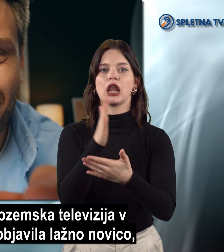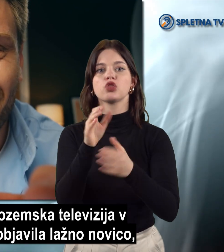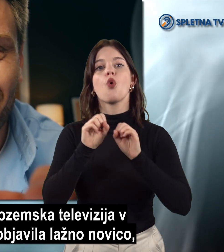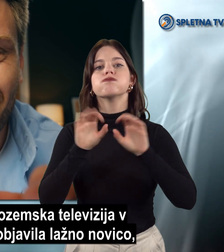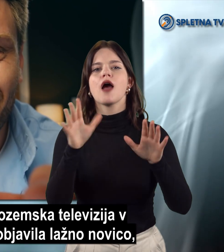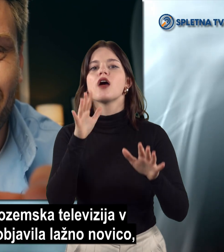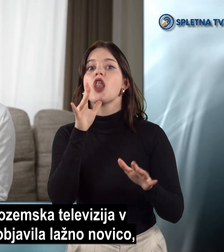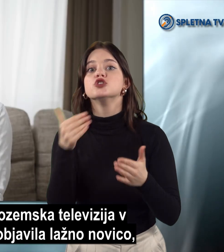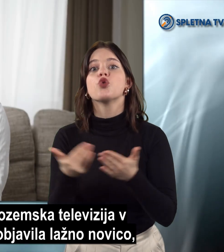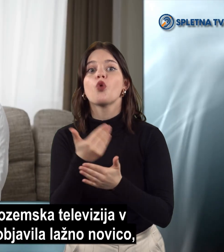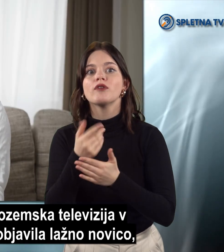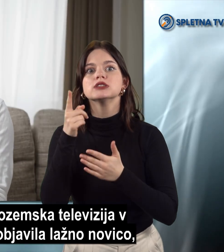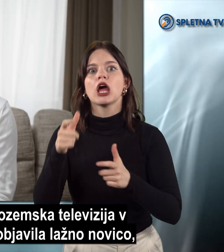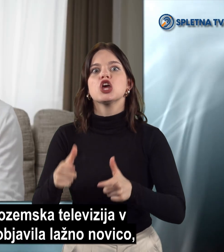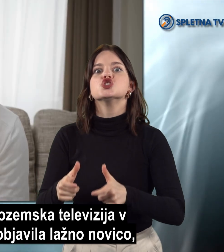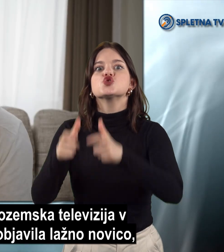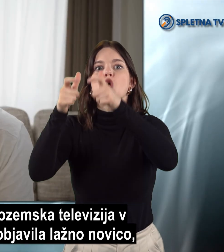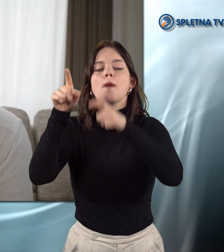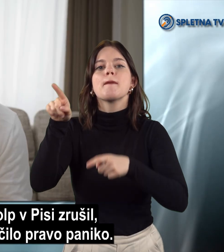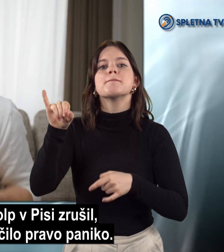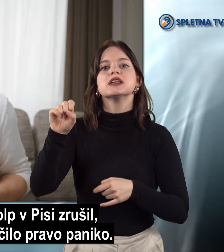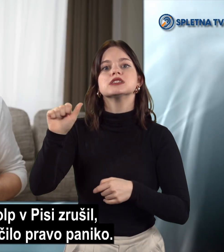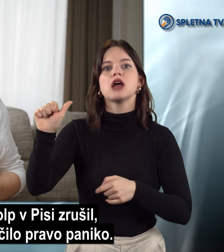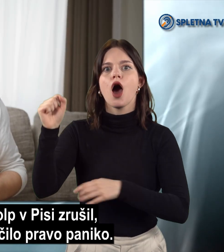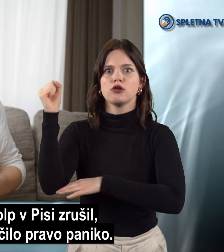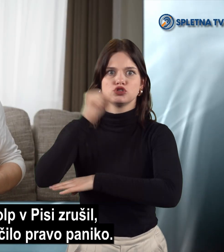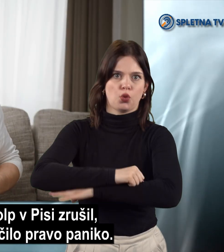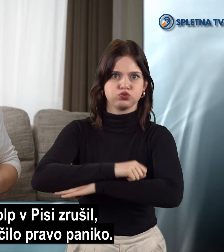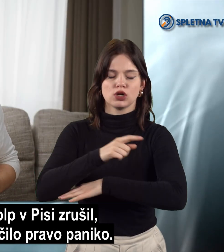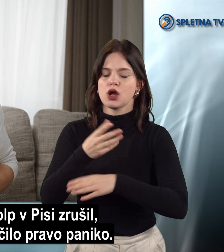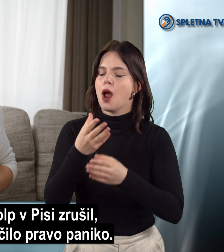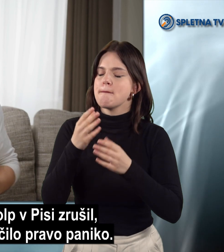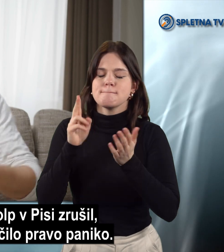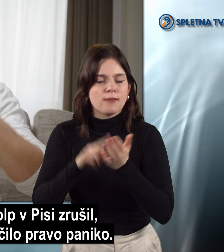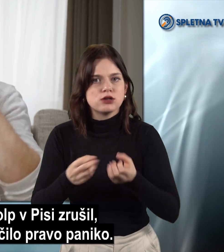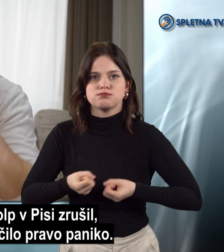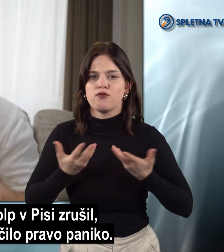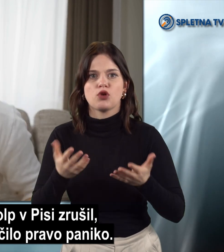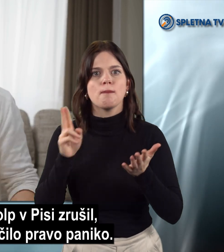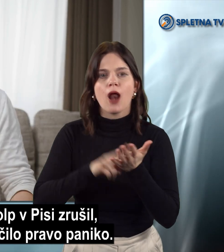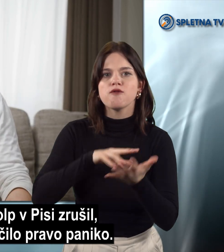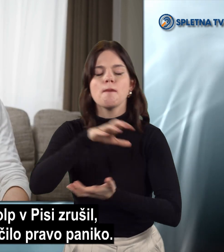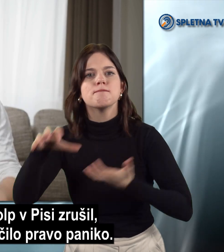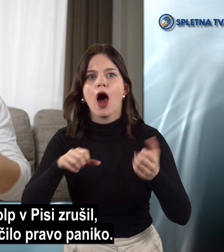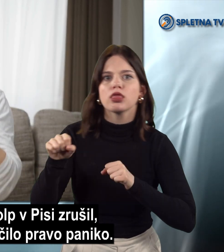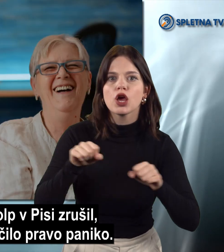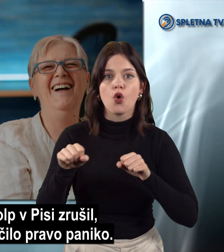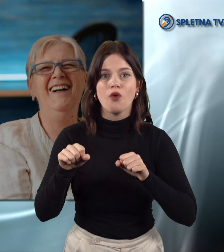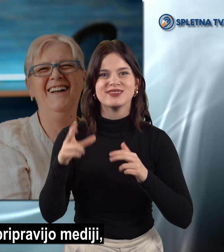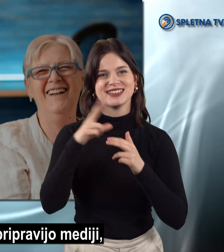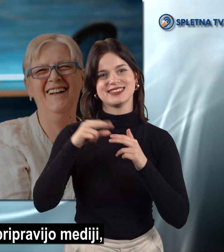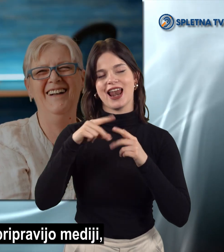50. letih objavila lažno novico, da se je stolp v Pisi zrušil, kar je povzročilo pravo